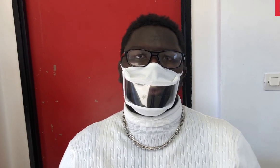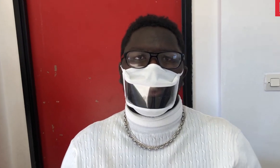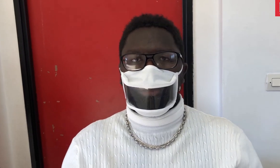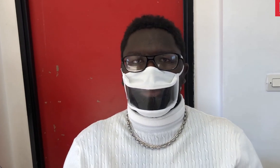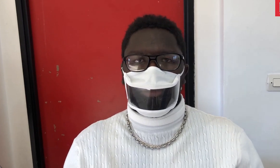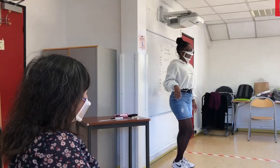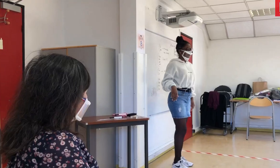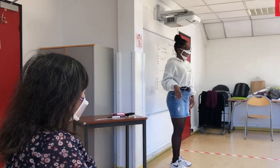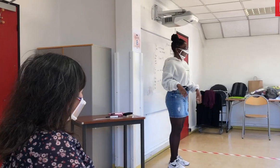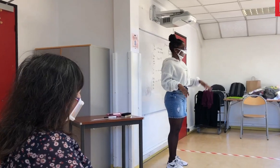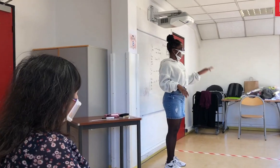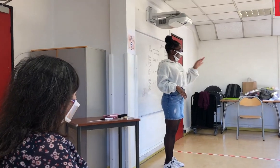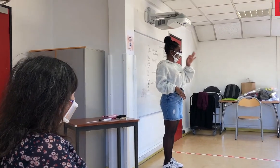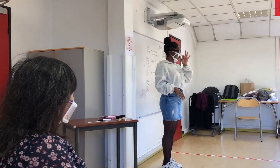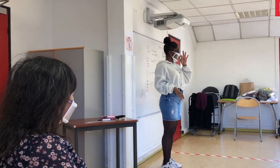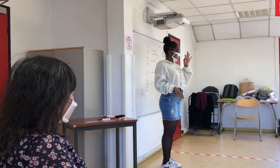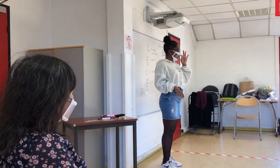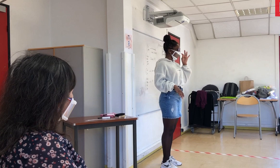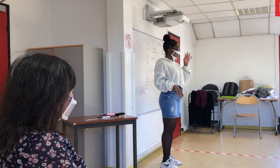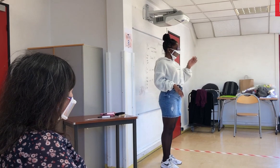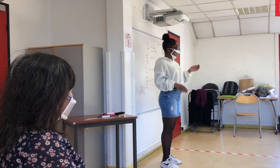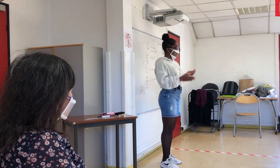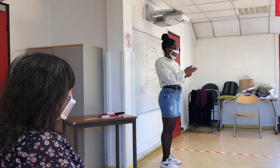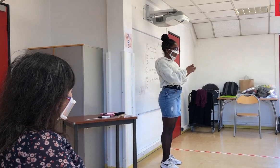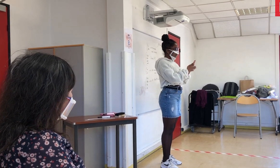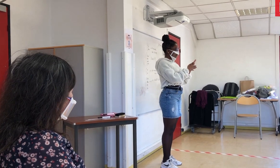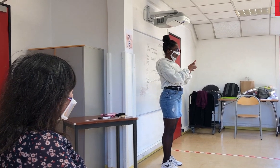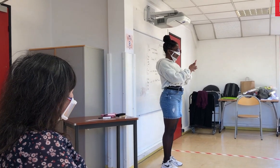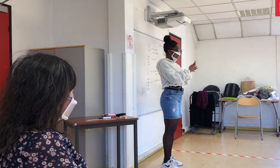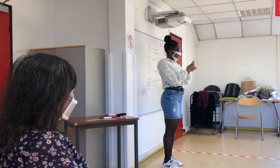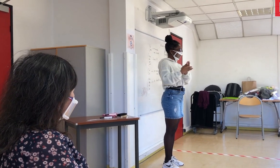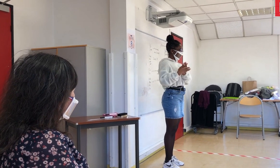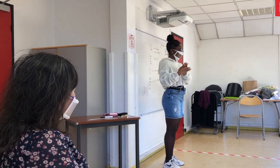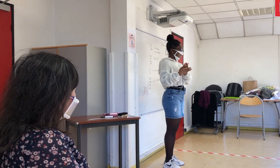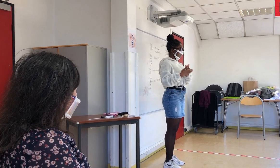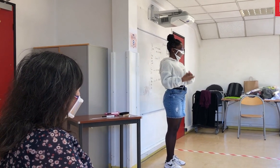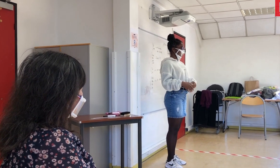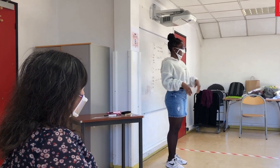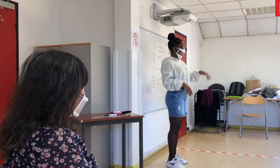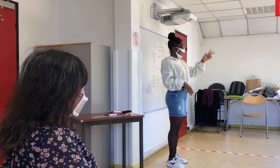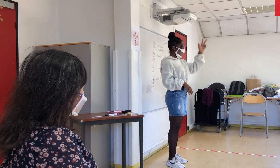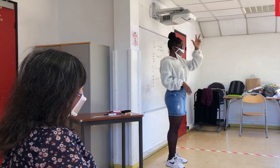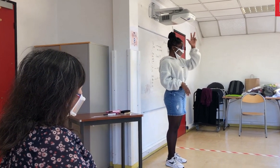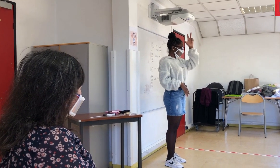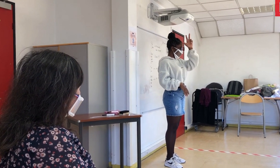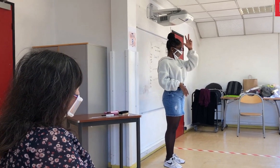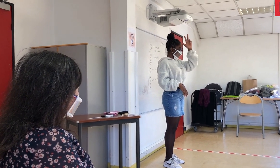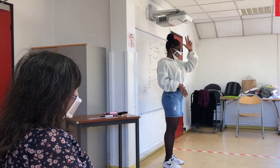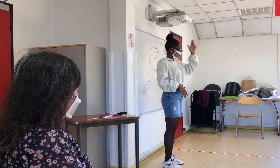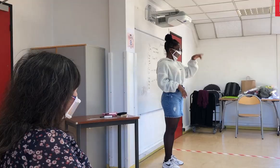elle, parle le langage des signes et qui donne des cours comme là tout de suite. Donc, mon patron m'a laissé 2 semaines pour